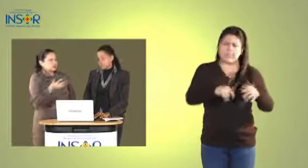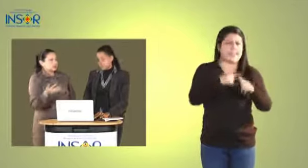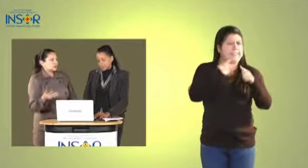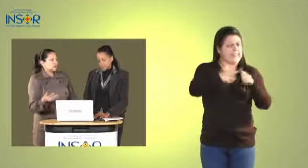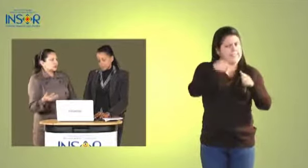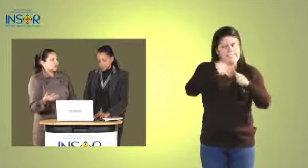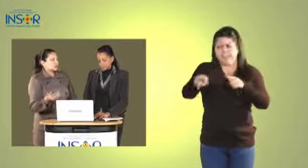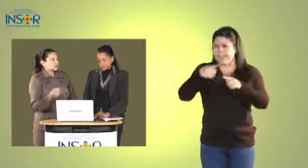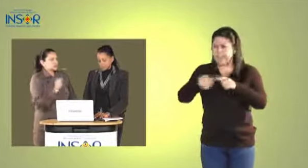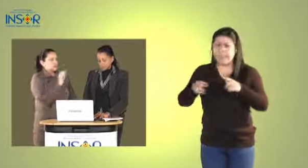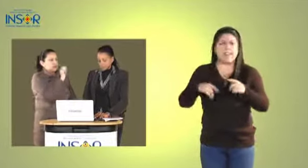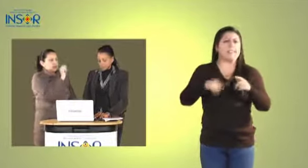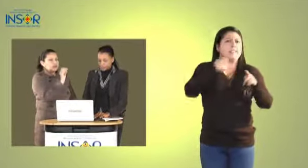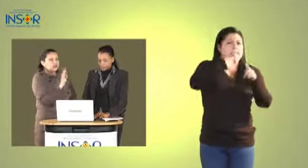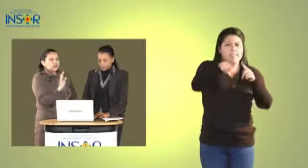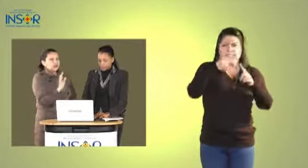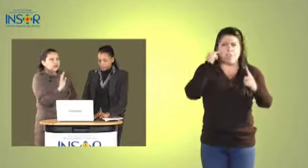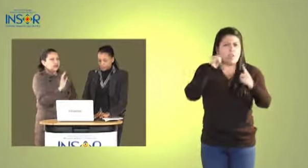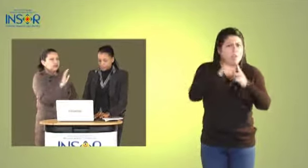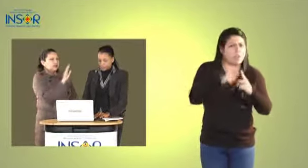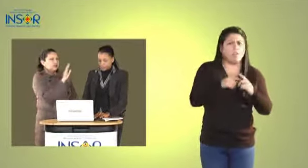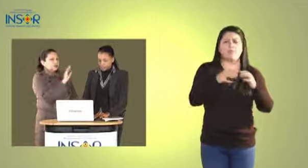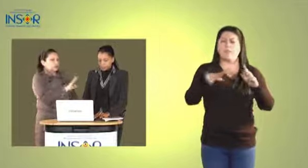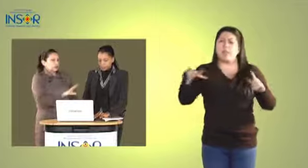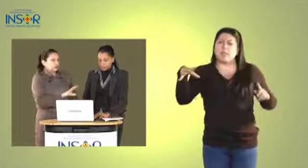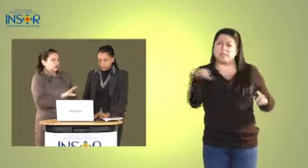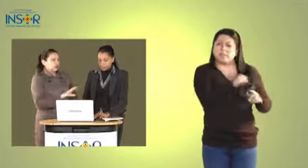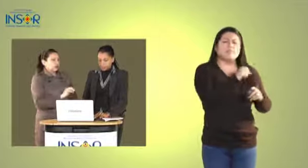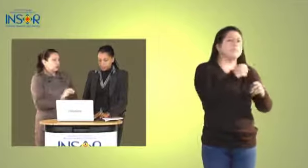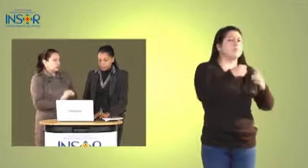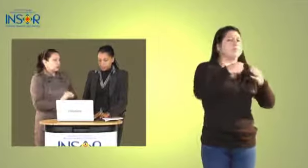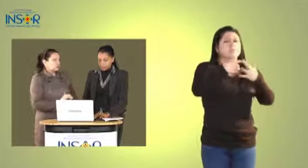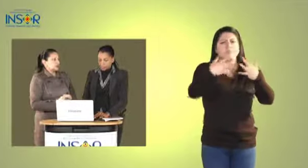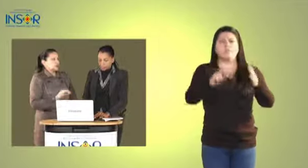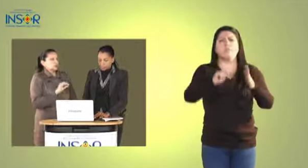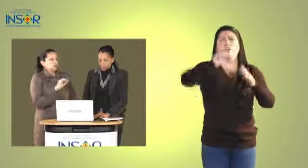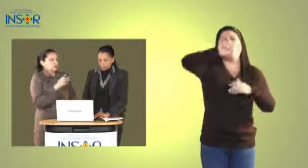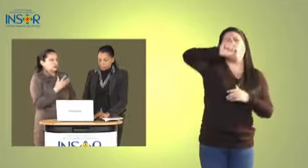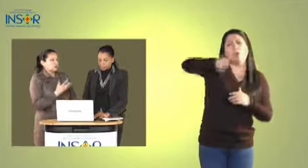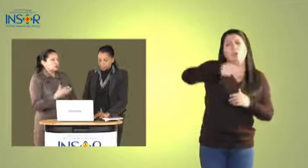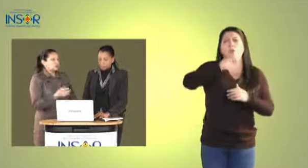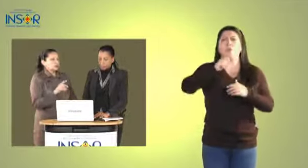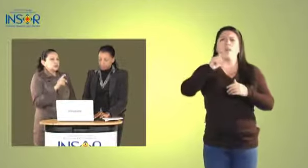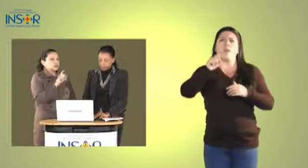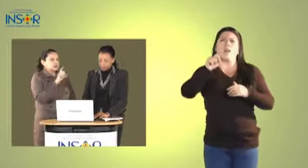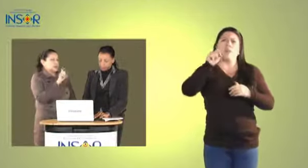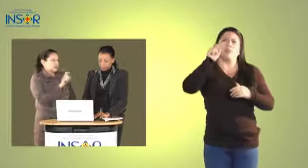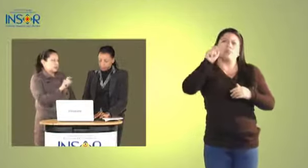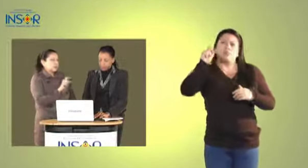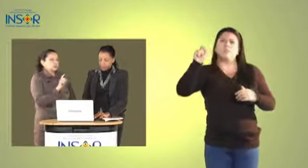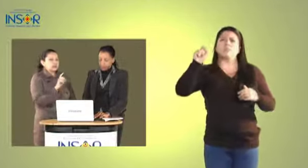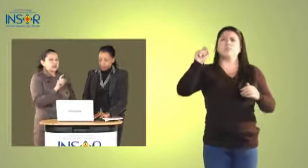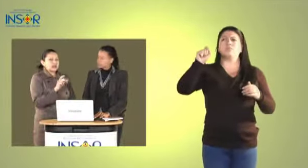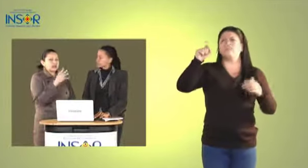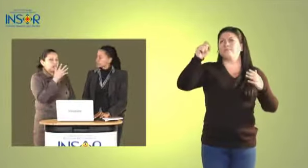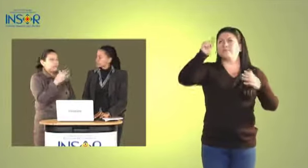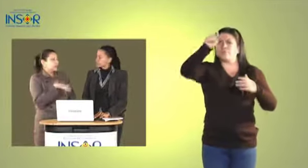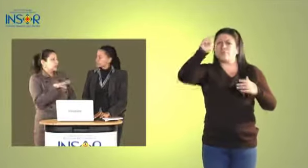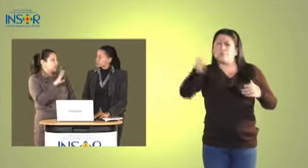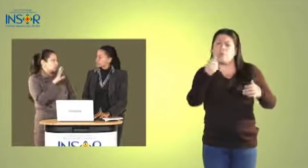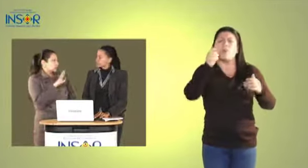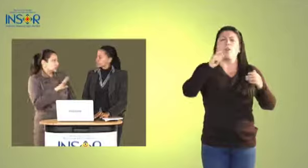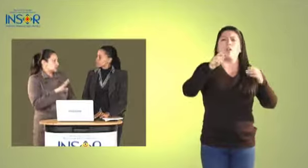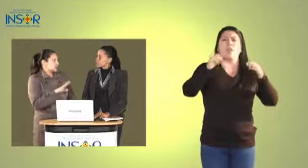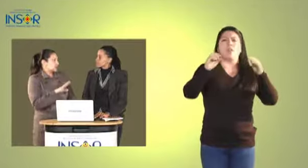de descubrir otras cosas, mirar el uso de los signos de puntuación, el uso de la mayúscula, la separación de los párrafos,